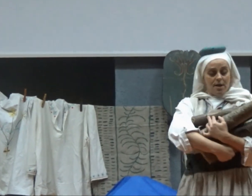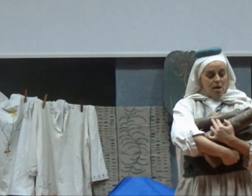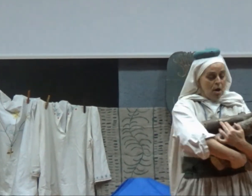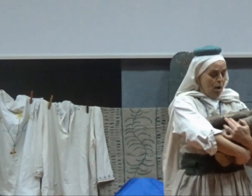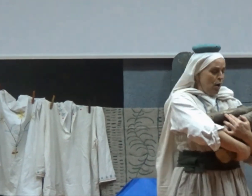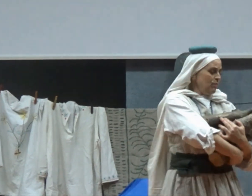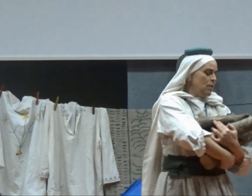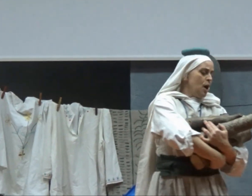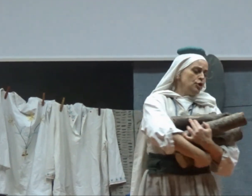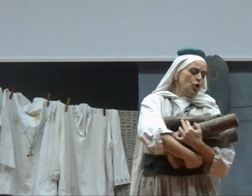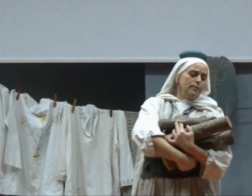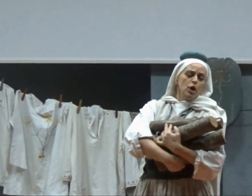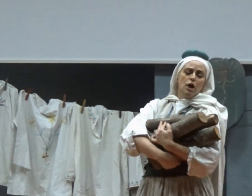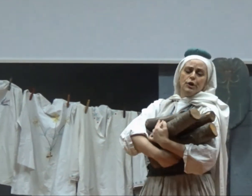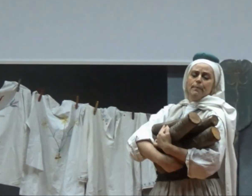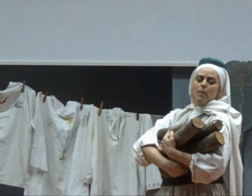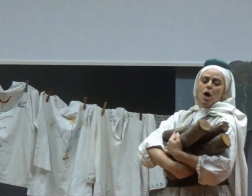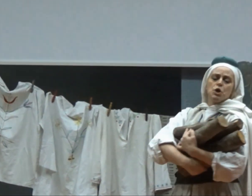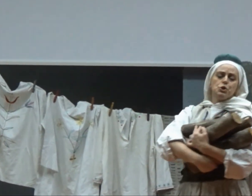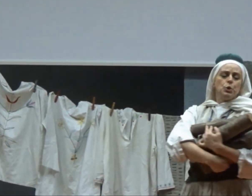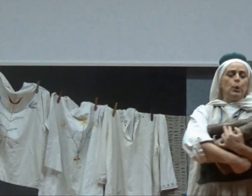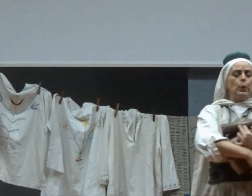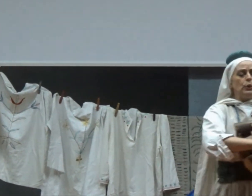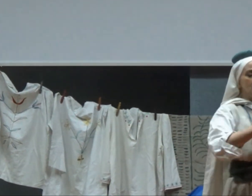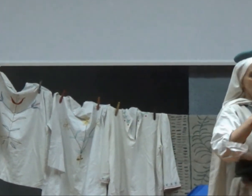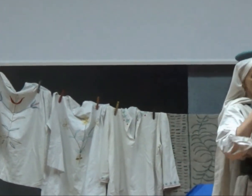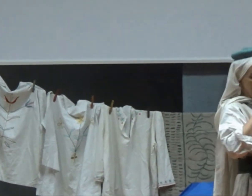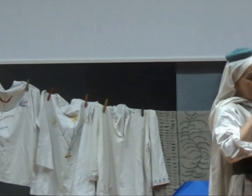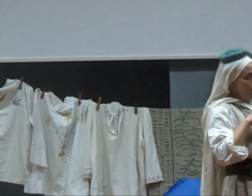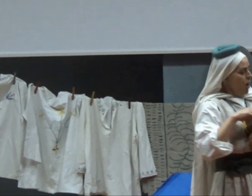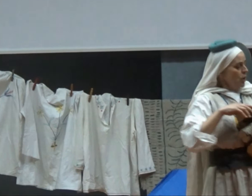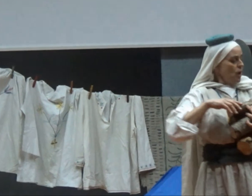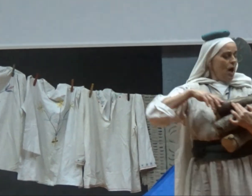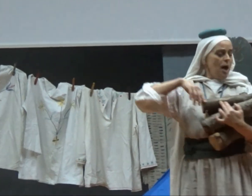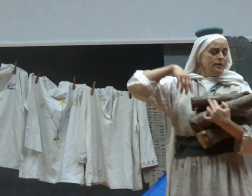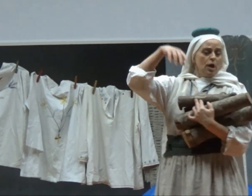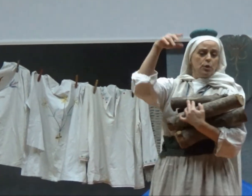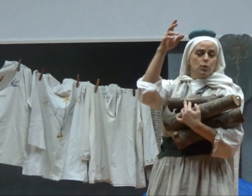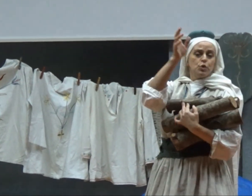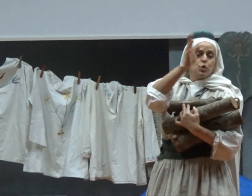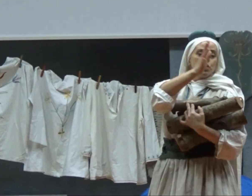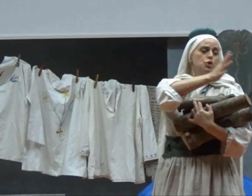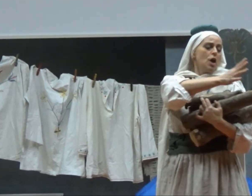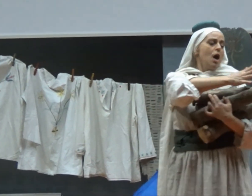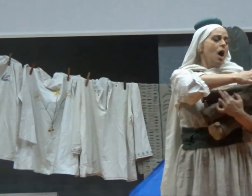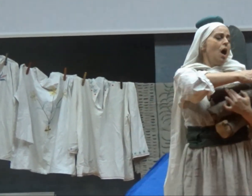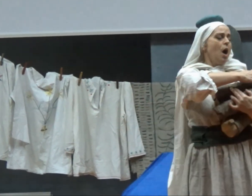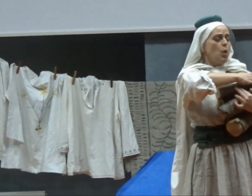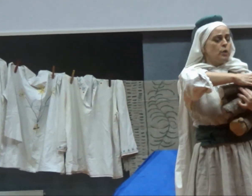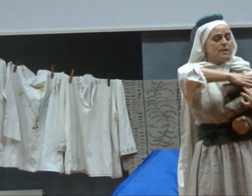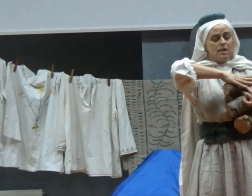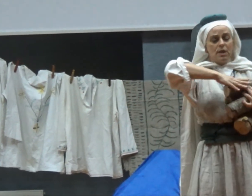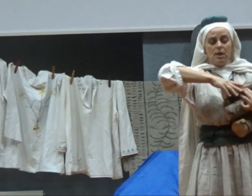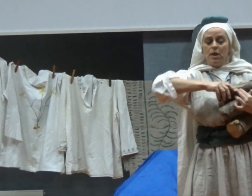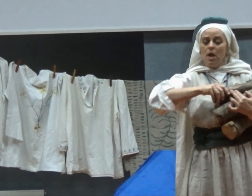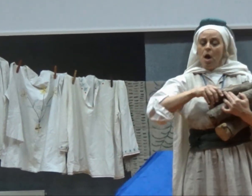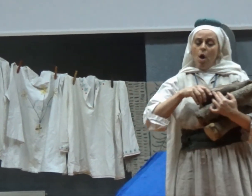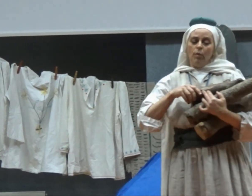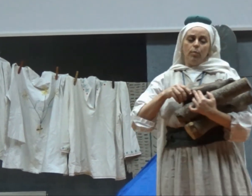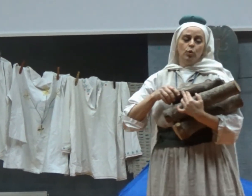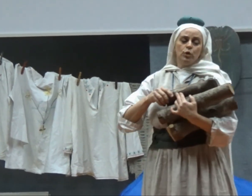vaikeliukai, mano mėly mažuliukai, kada jūs